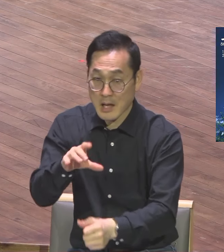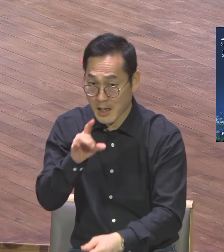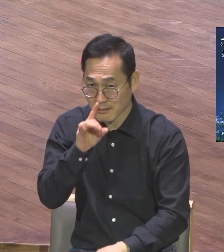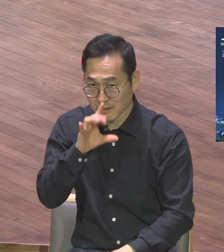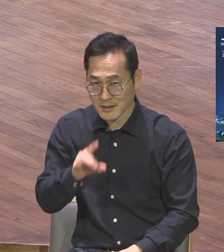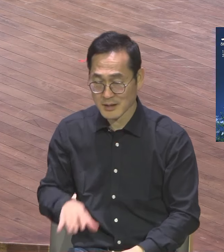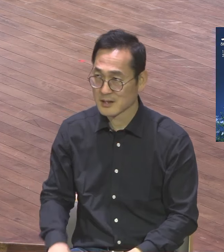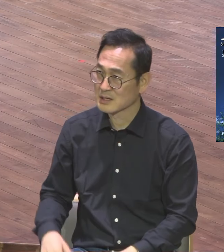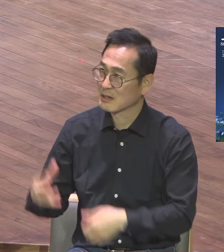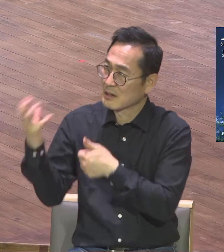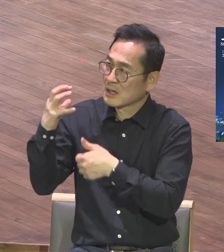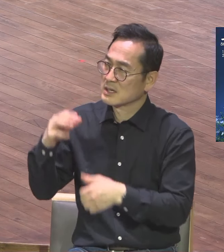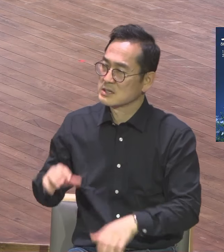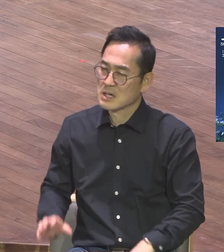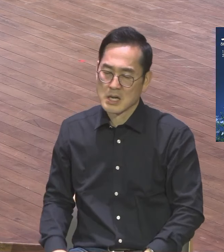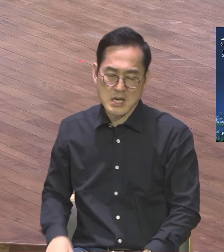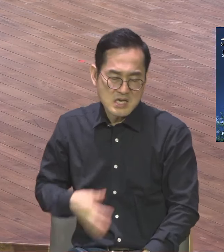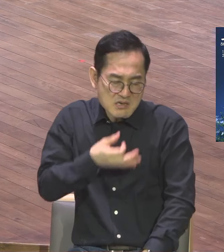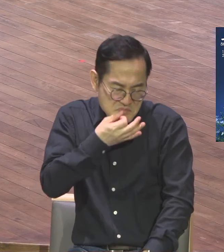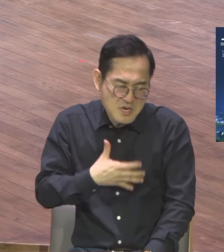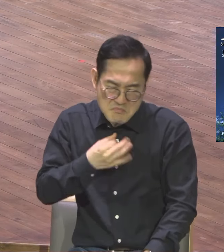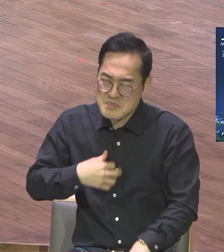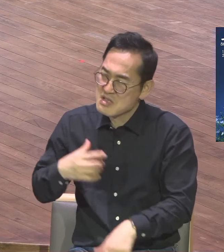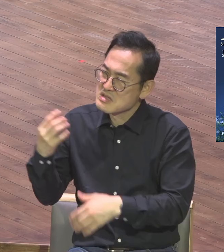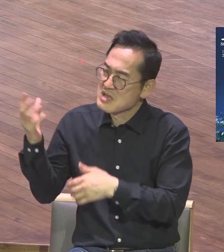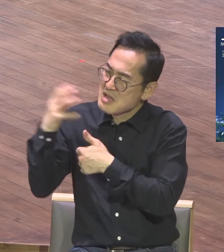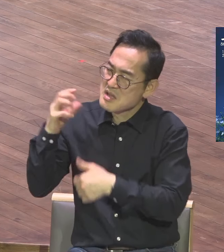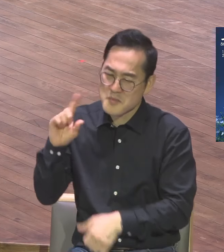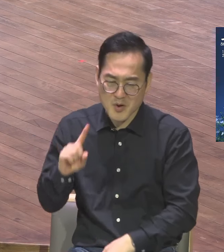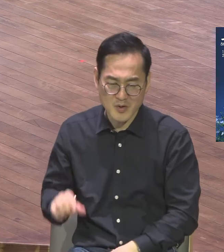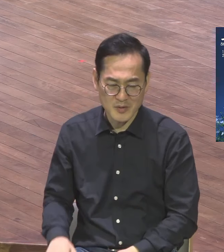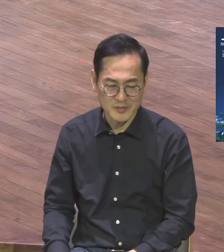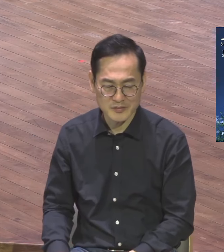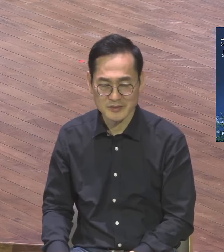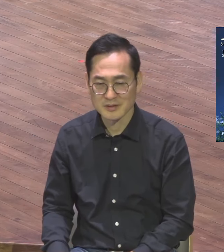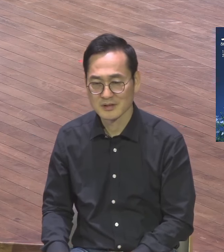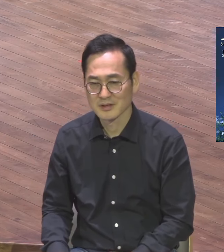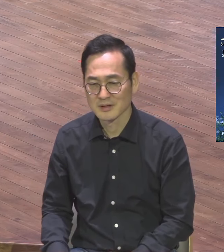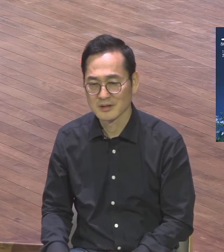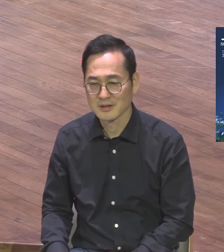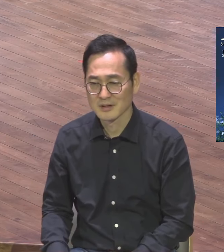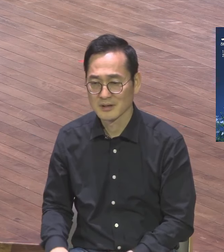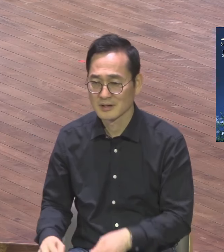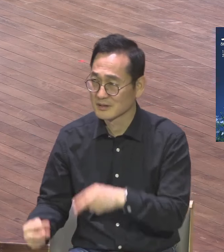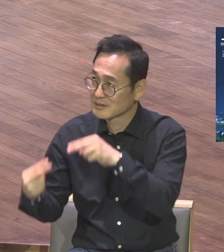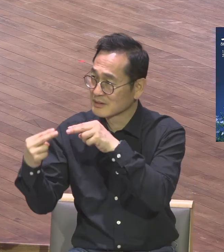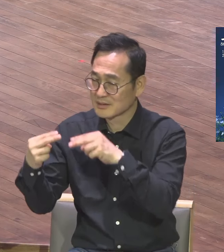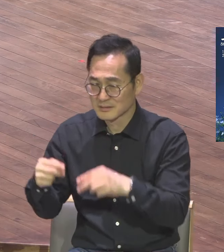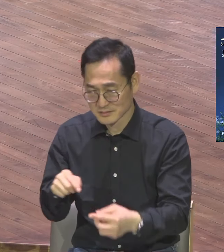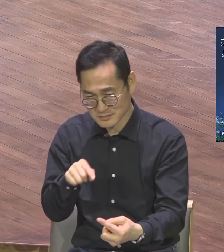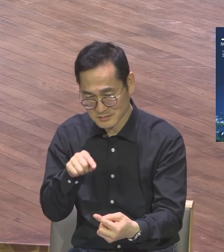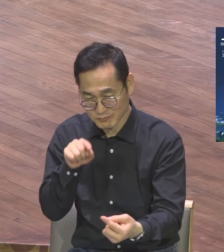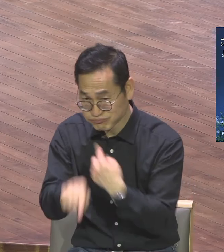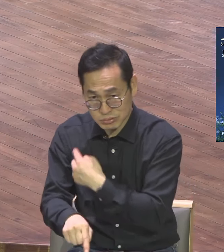지금 내 마음 모르네. 내가 지금 죽겠는데 지금 뭘 지금 그 방향 그 서로 사이클이 맞아야지요.